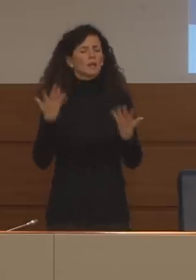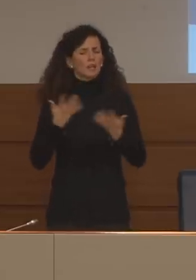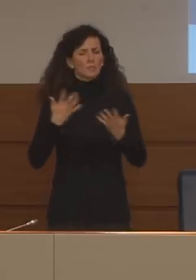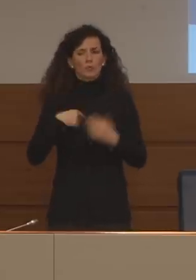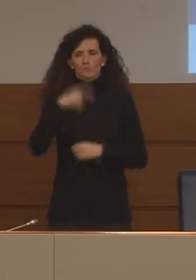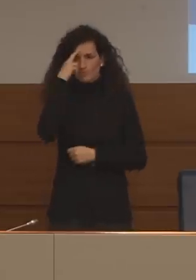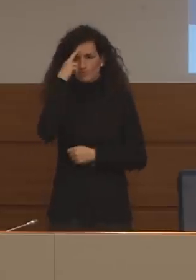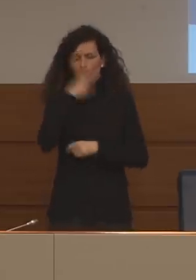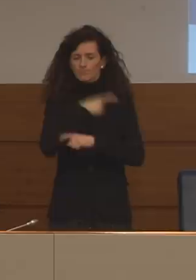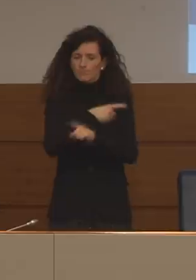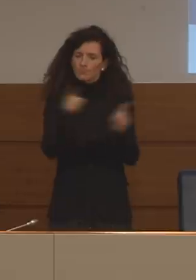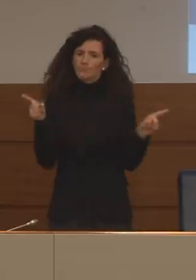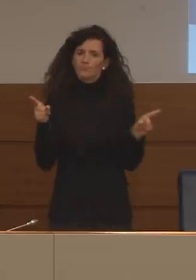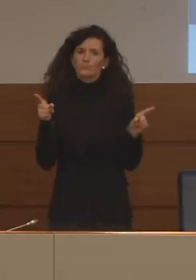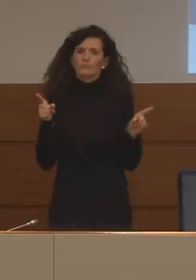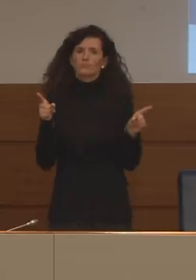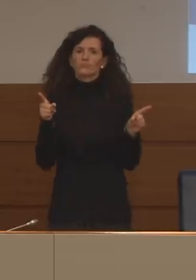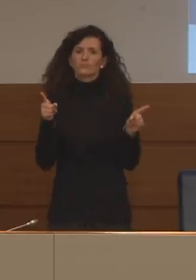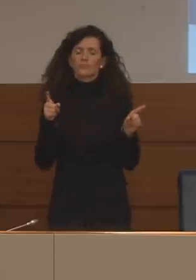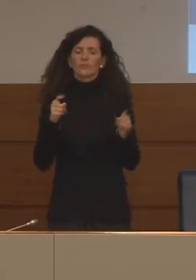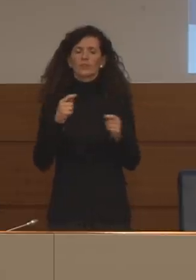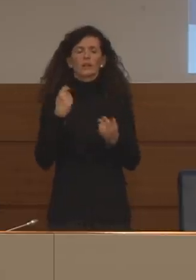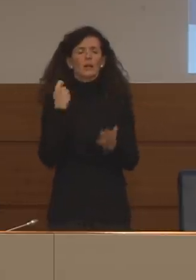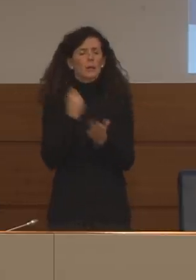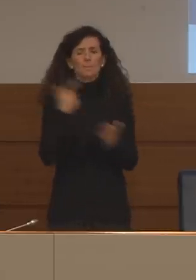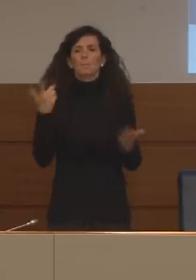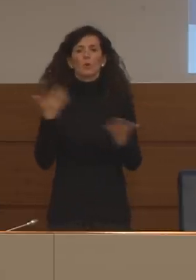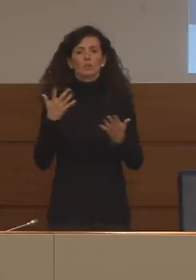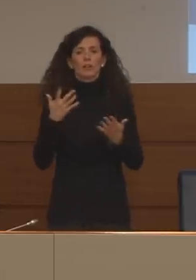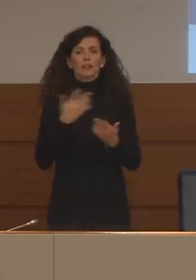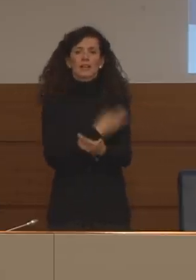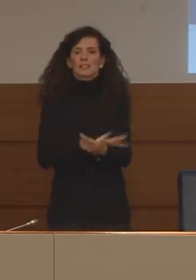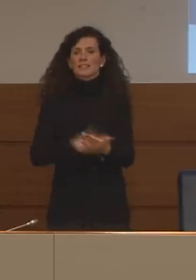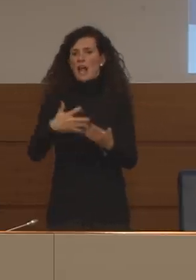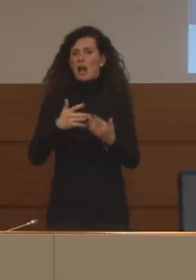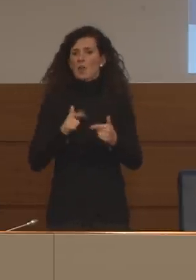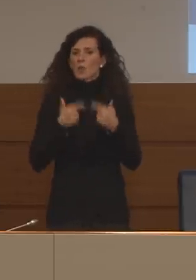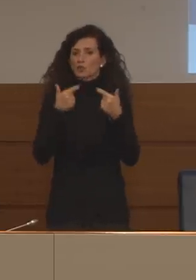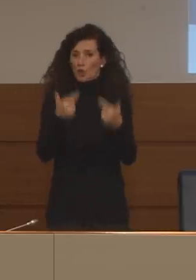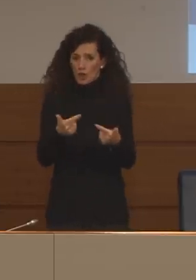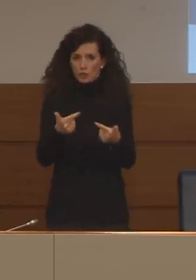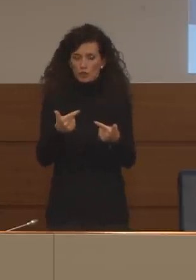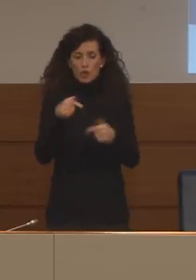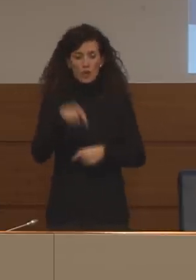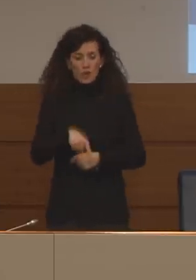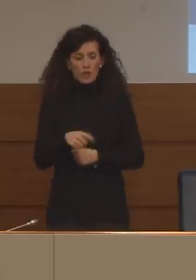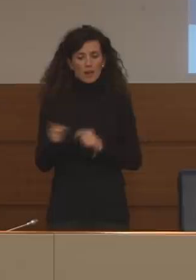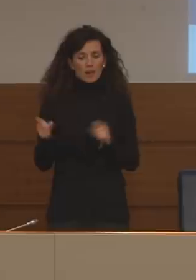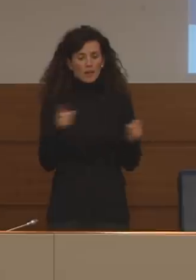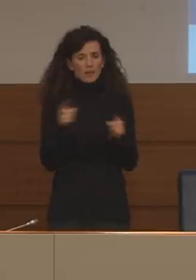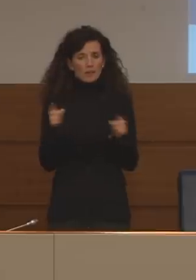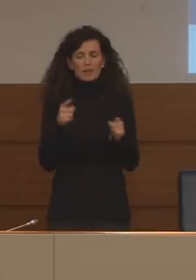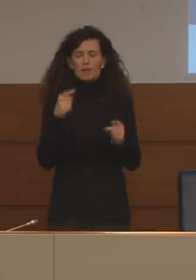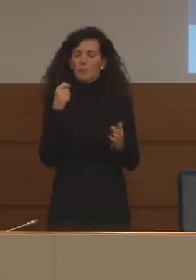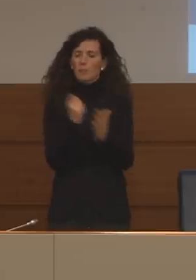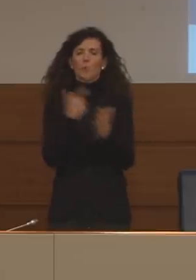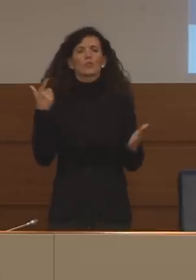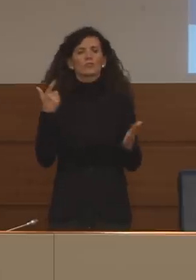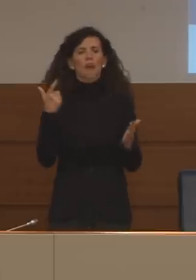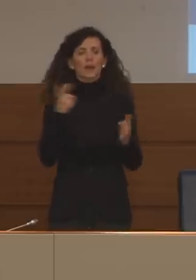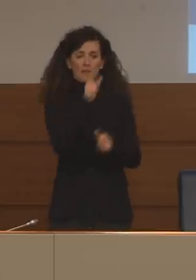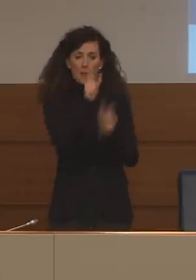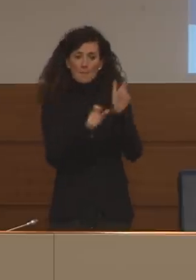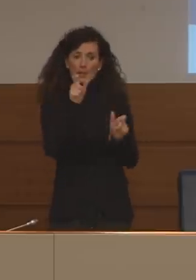l'importanza della donazione di sangue in questa fase è molto importante che i donatori